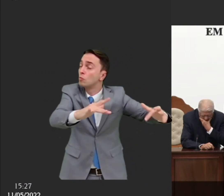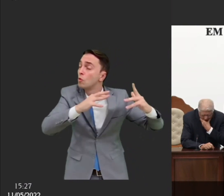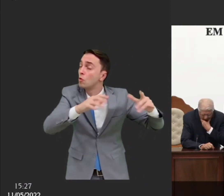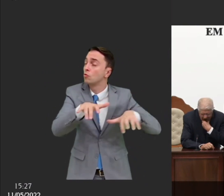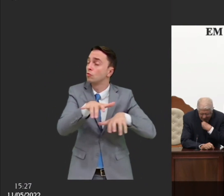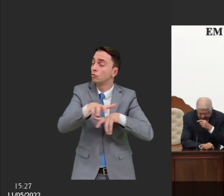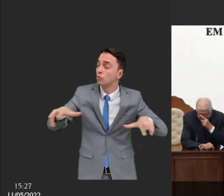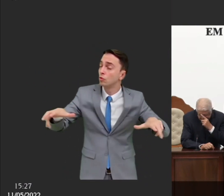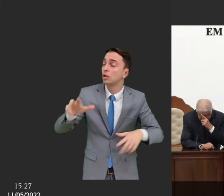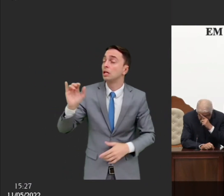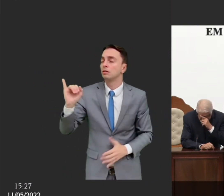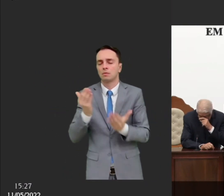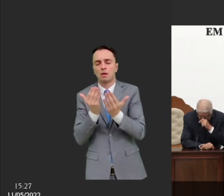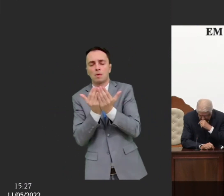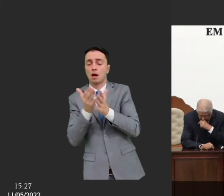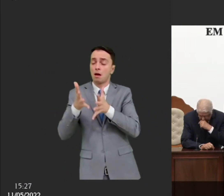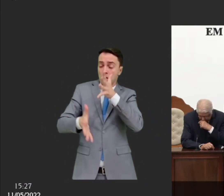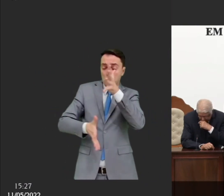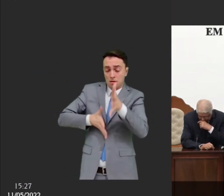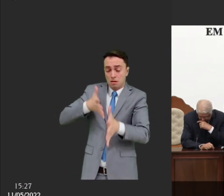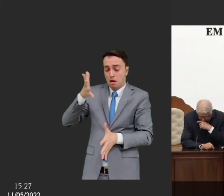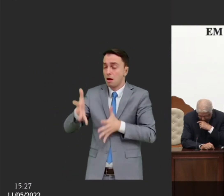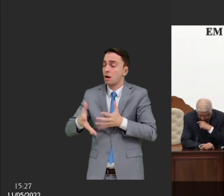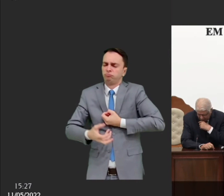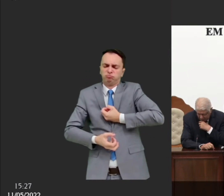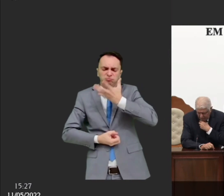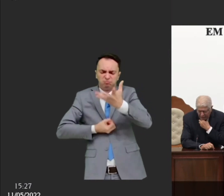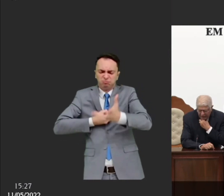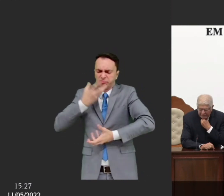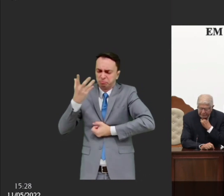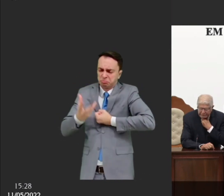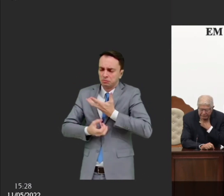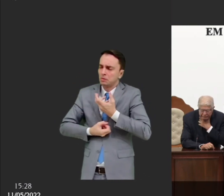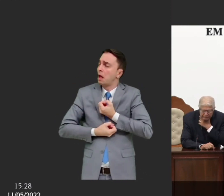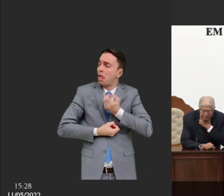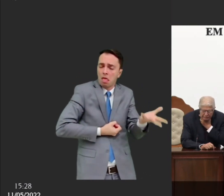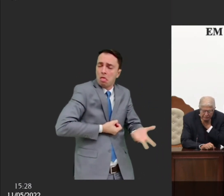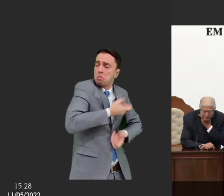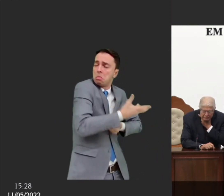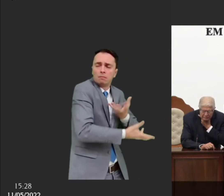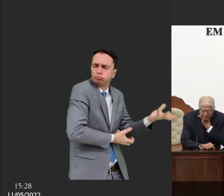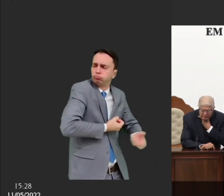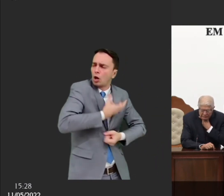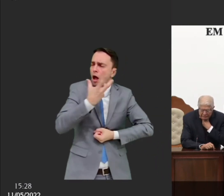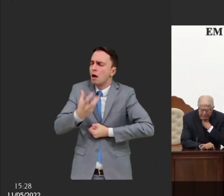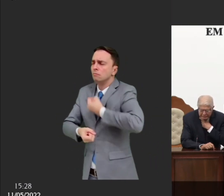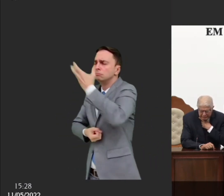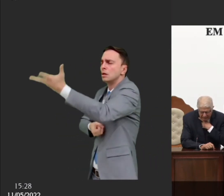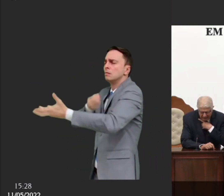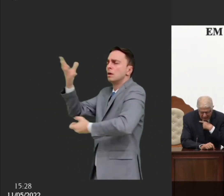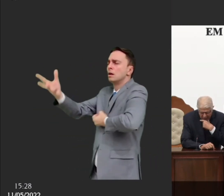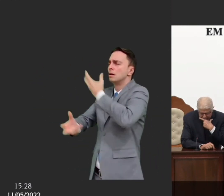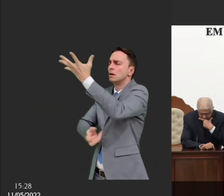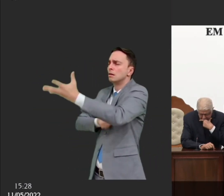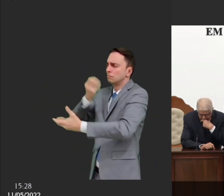organista e irmandade, que cantou do fundo da alma. Receba aí do céu, pelo amor do teu nome.